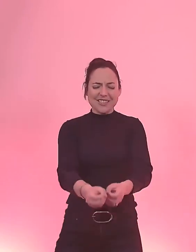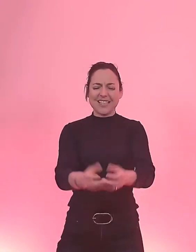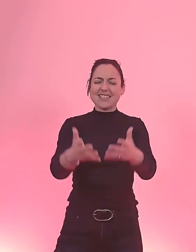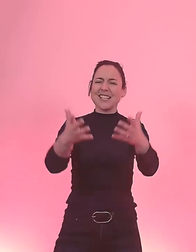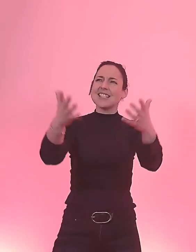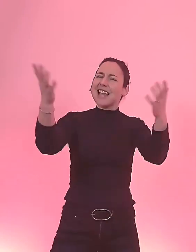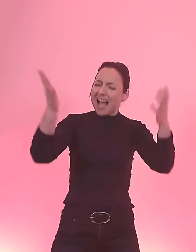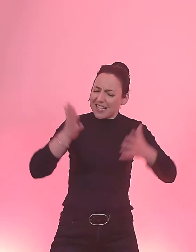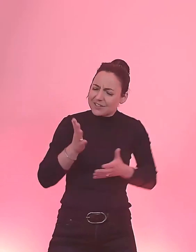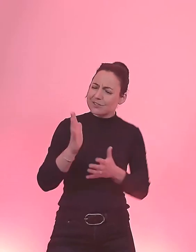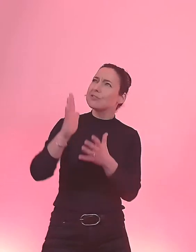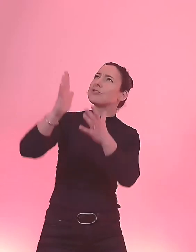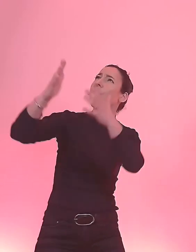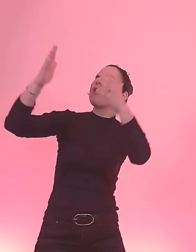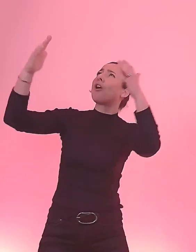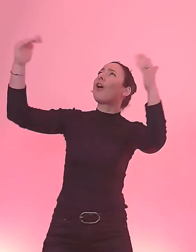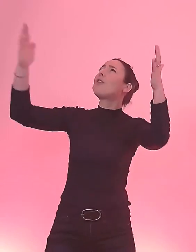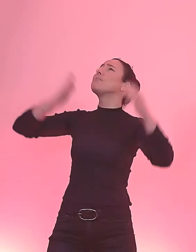ziekte